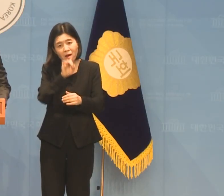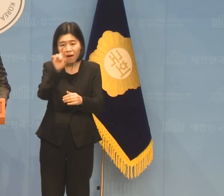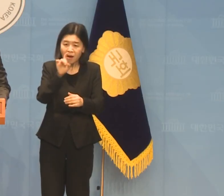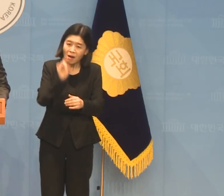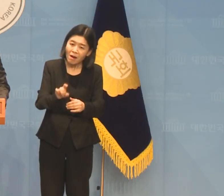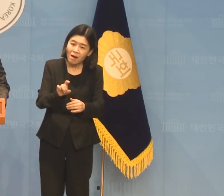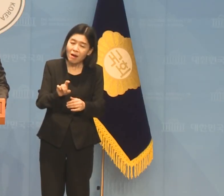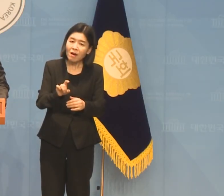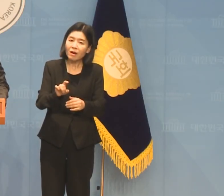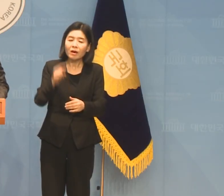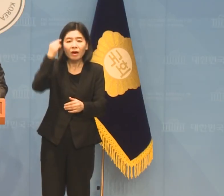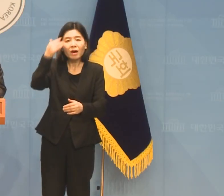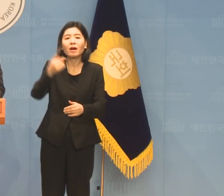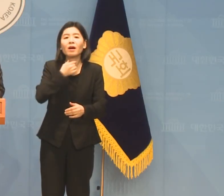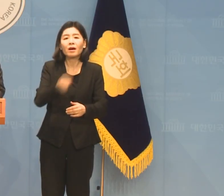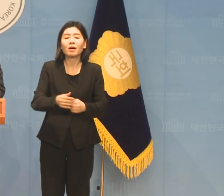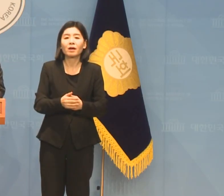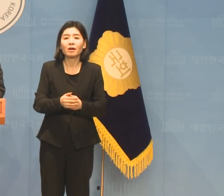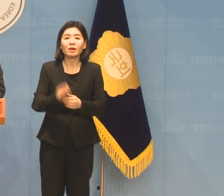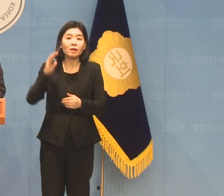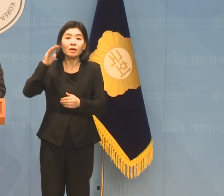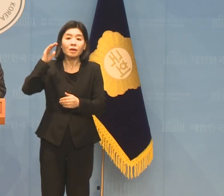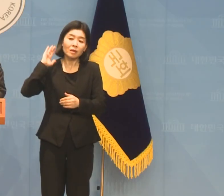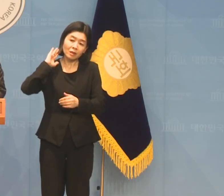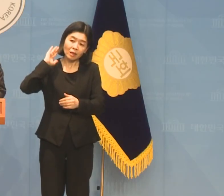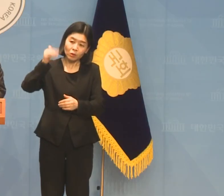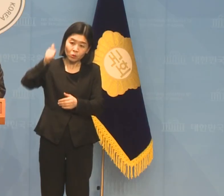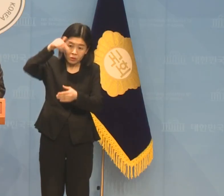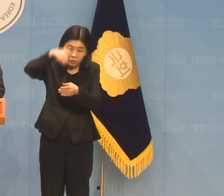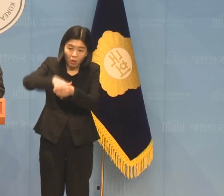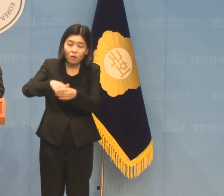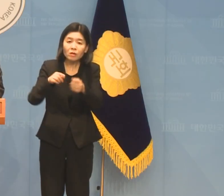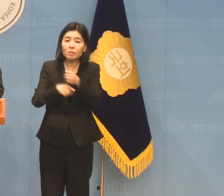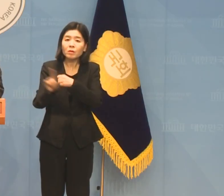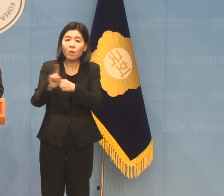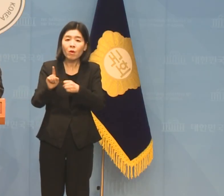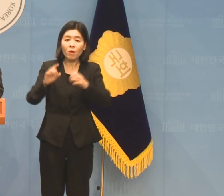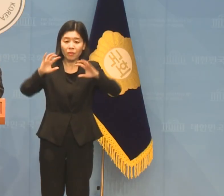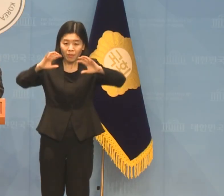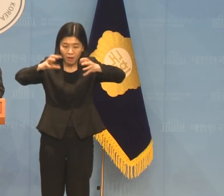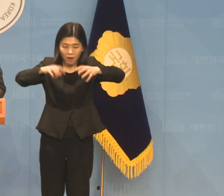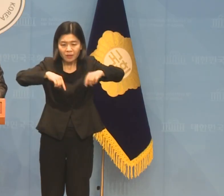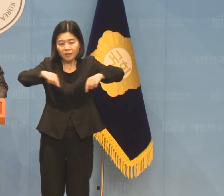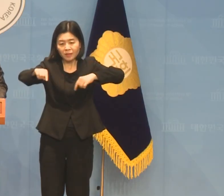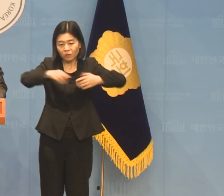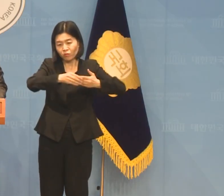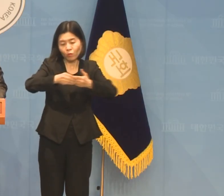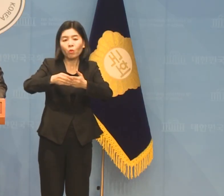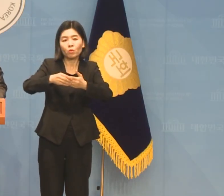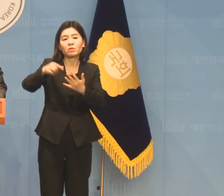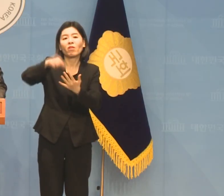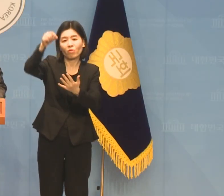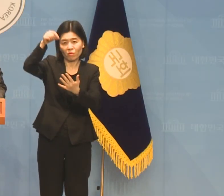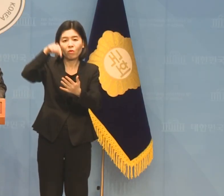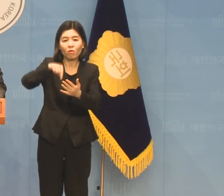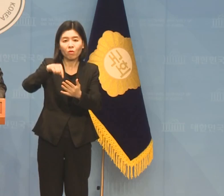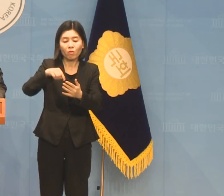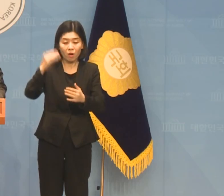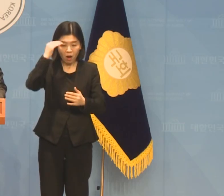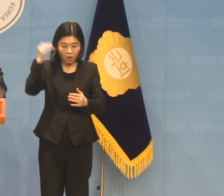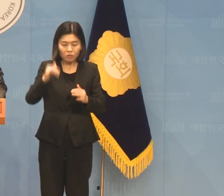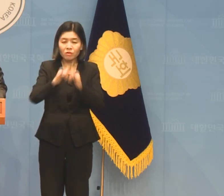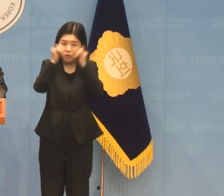않을 수 없습니다. 대통령 선거는 한 나라의 지도자를 뽑는 선거입니다. 우리나라는 축소사회,